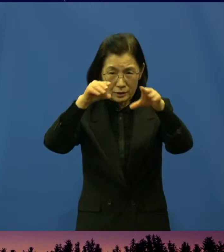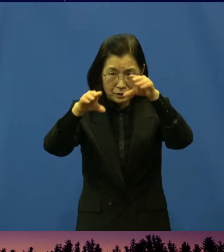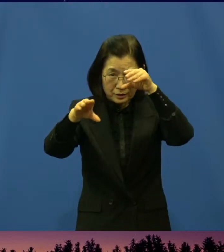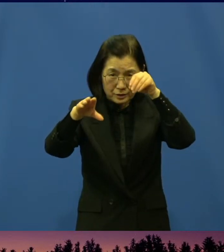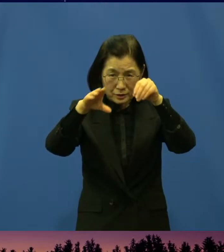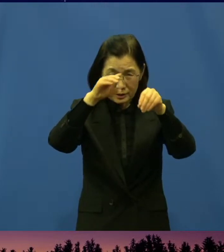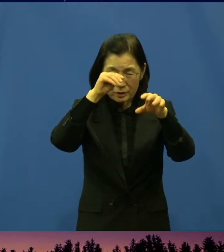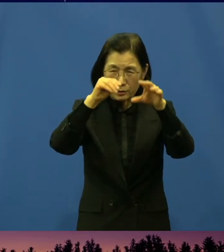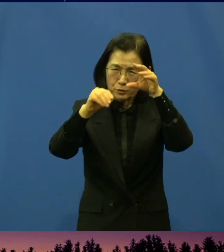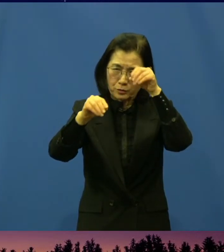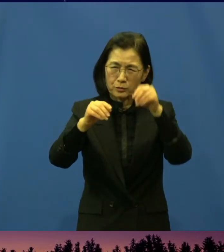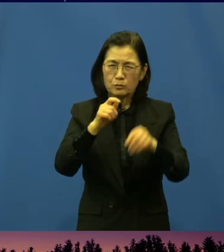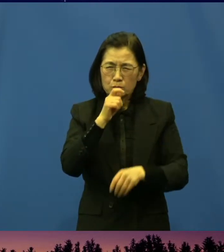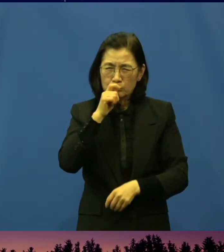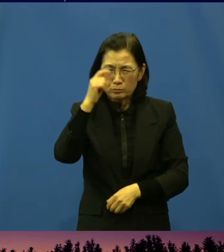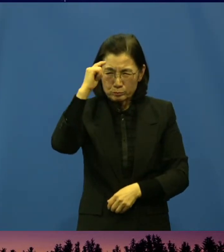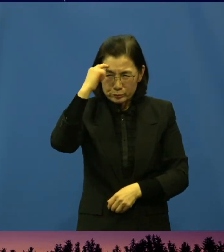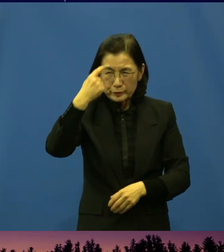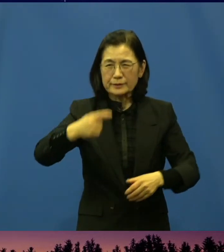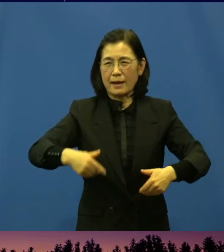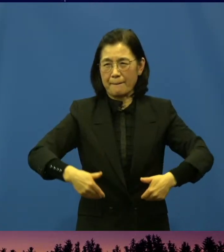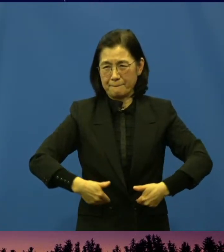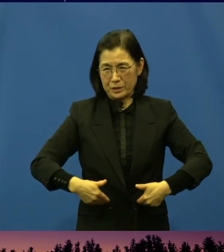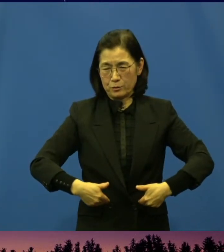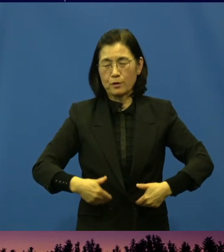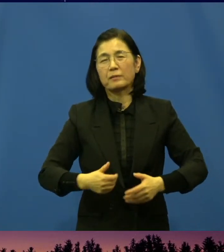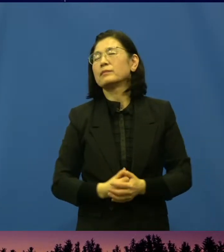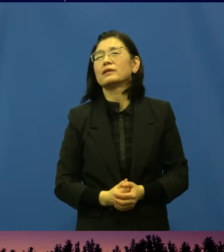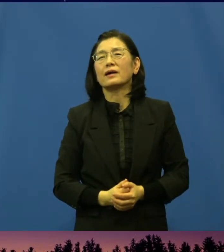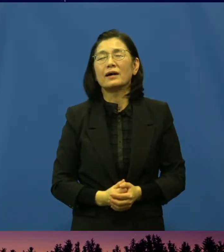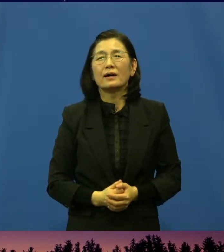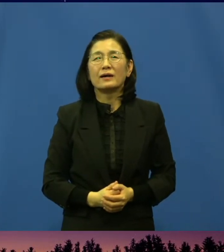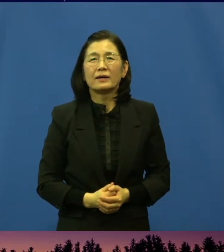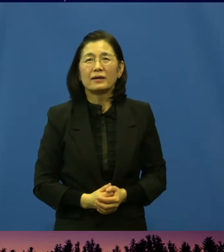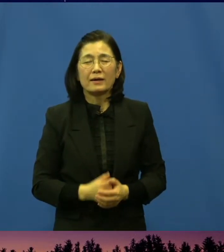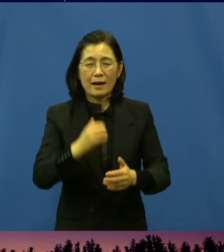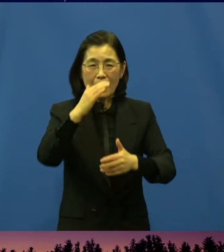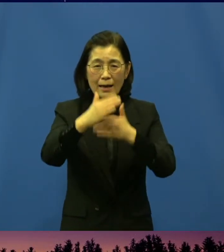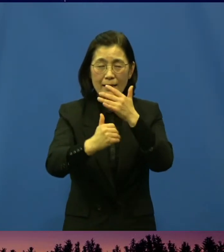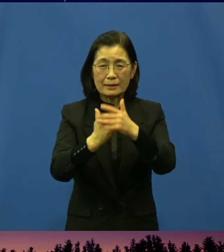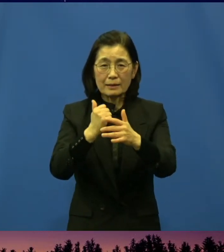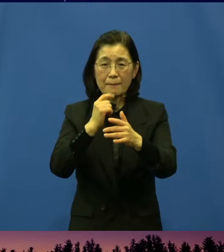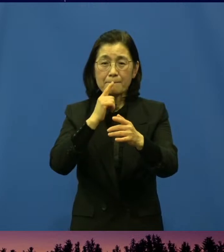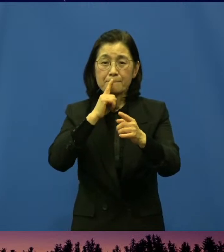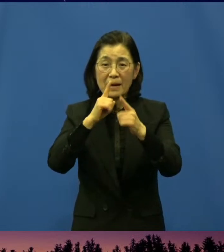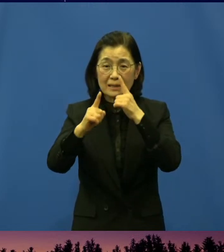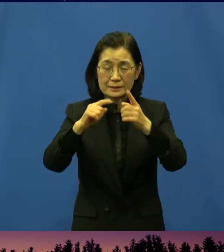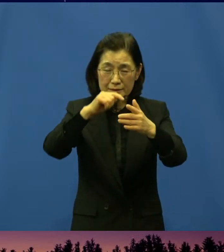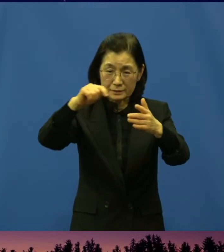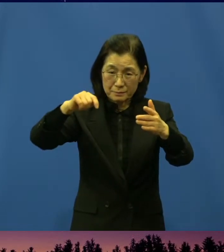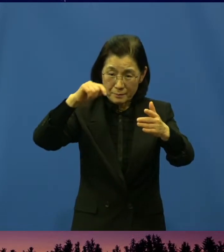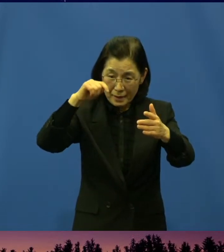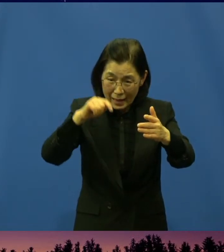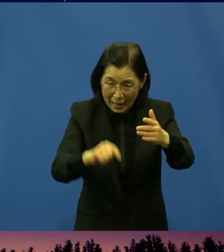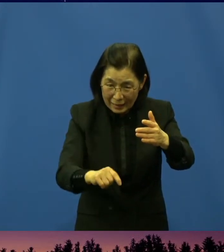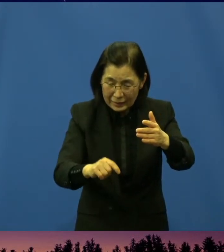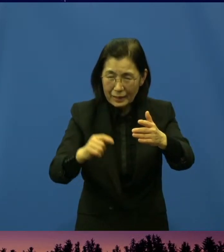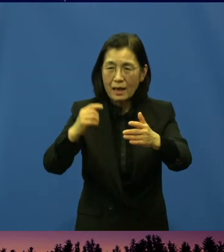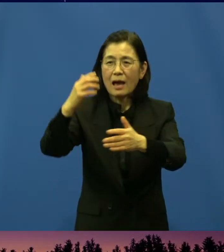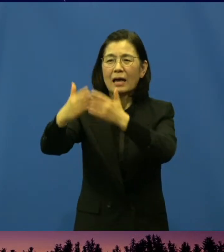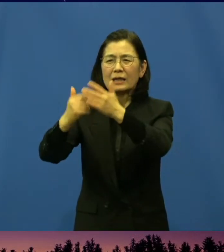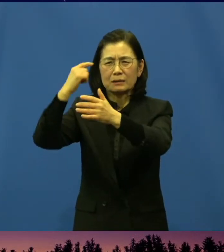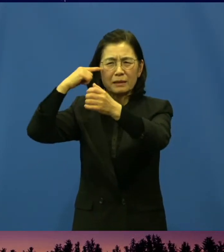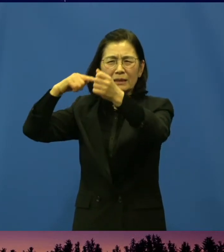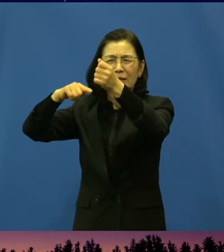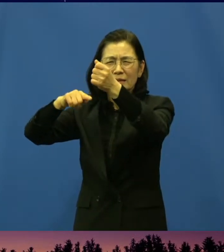거예요. 계속 말씀에 관. 하나님의 말씀 안에 하나님의 뜻이 있기 때문에 그분의 뜻이 말씀 속에서